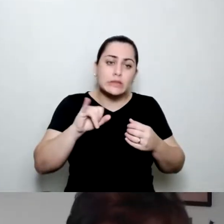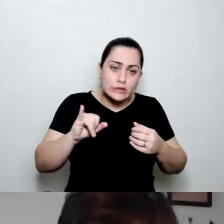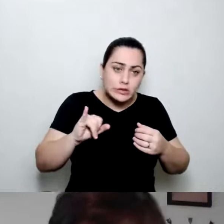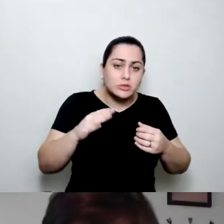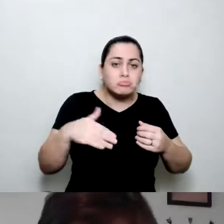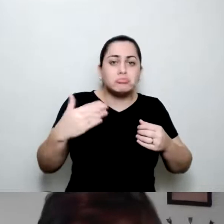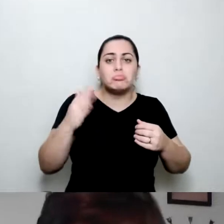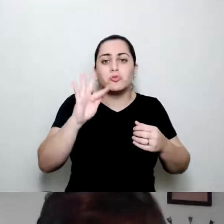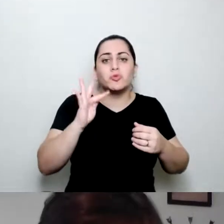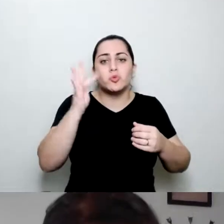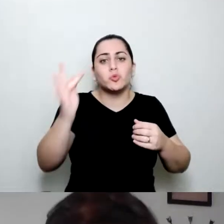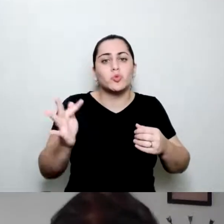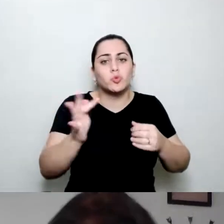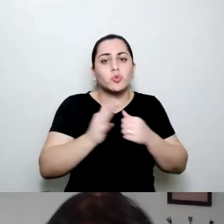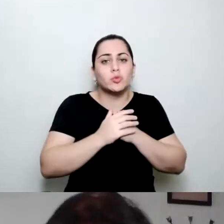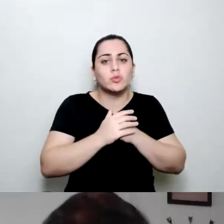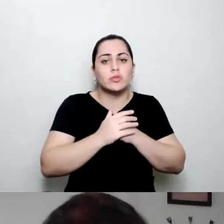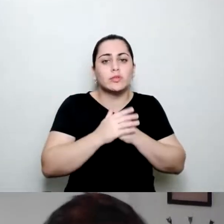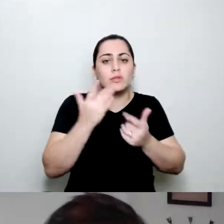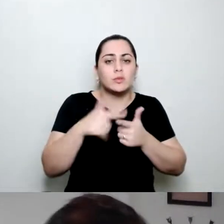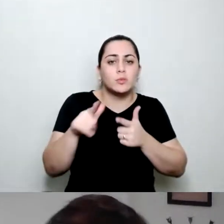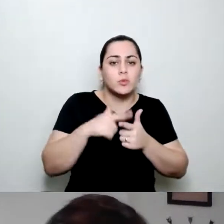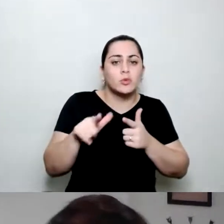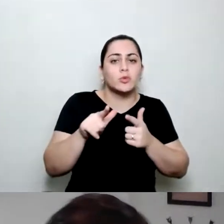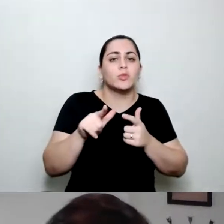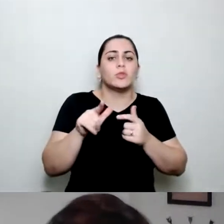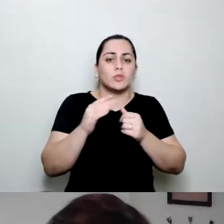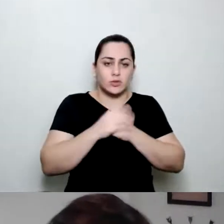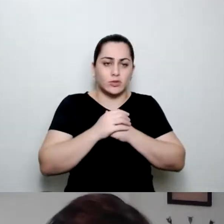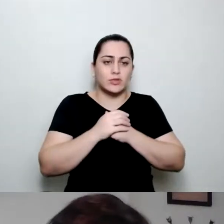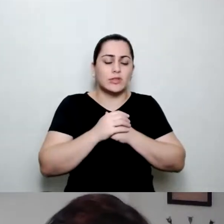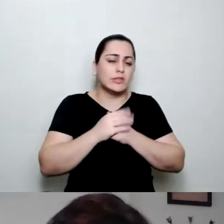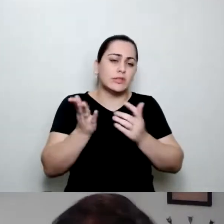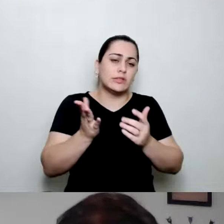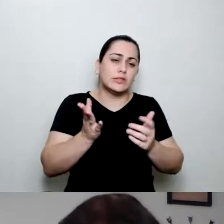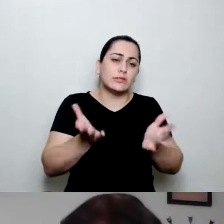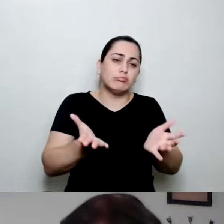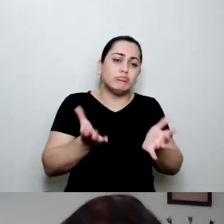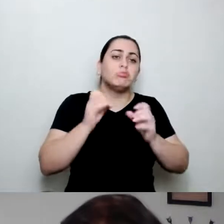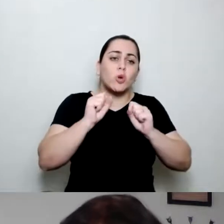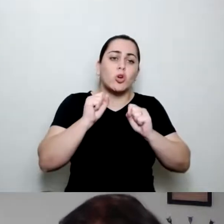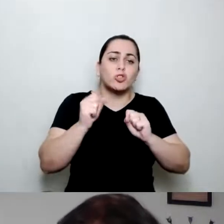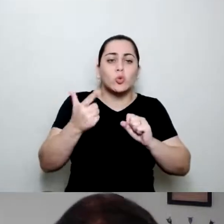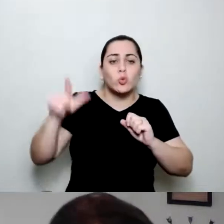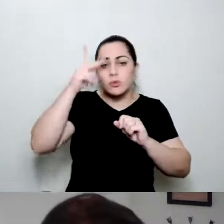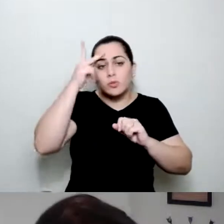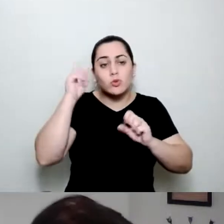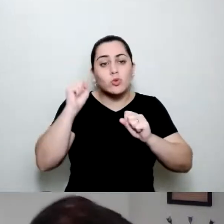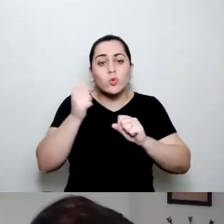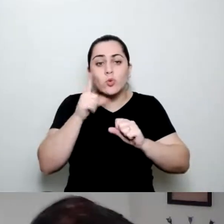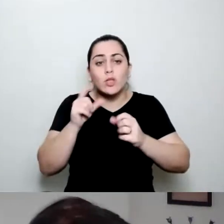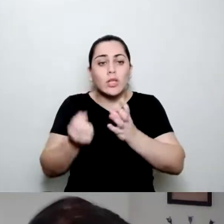dia ficarem obsoletos, substituídos por outros, com certeza vai ter alguém que pode criar facilmente